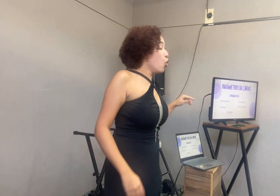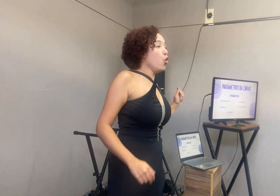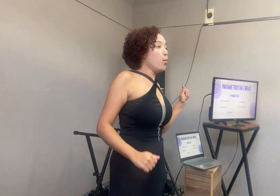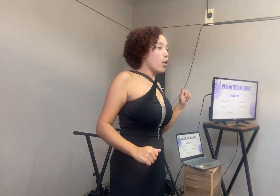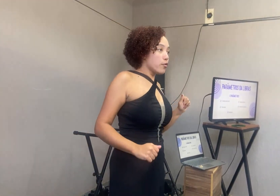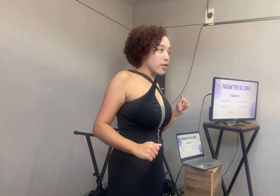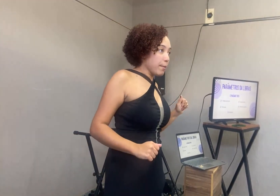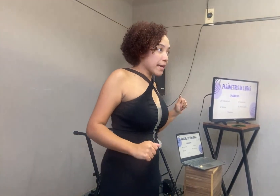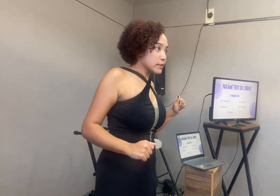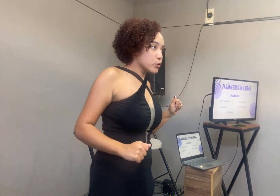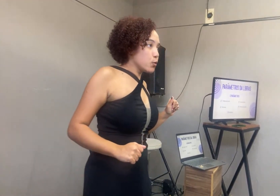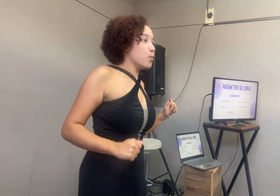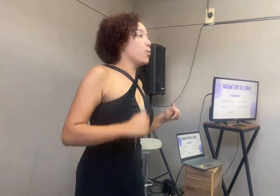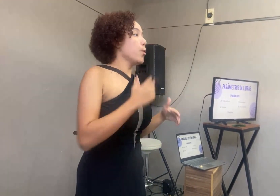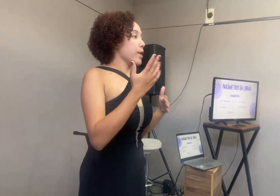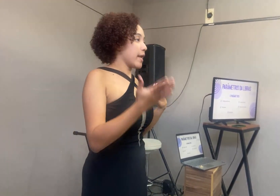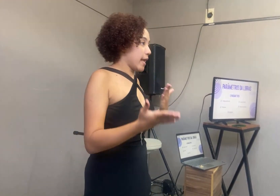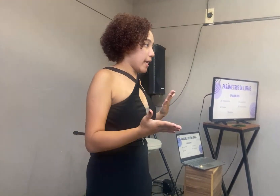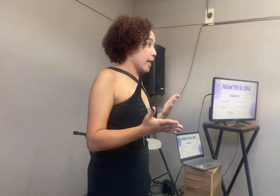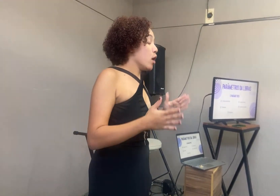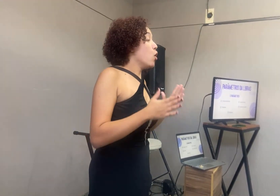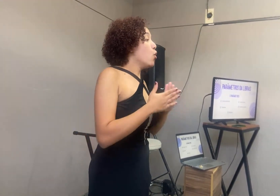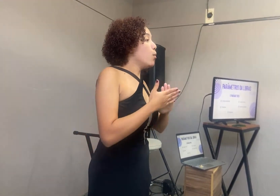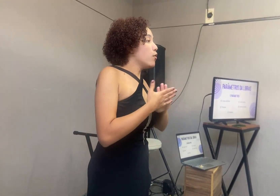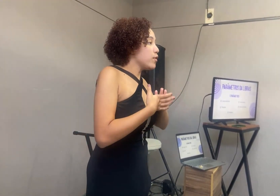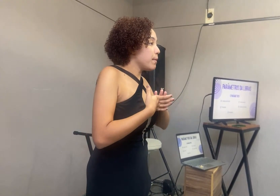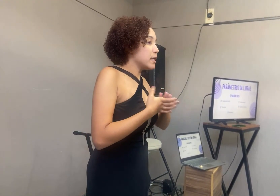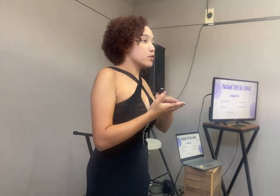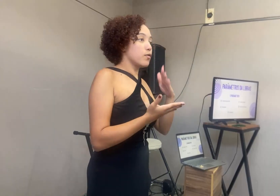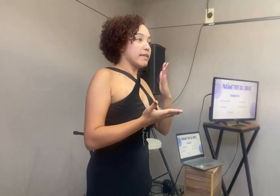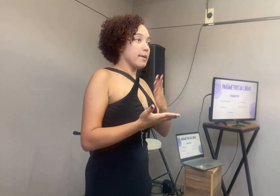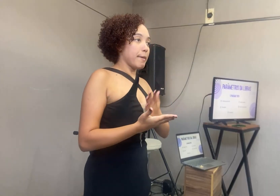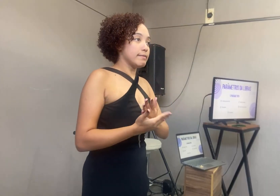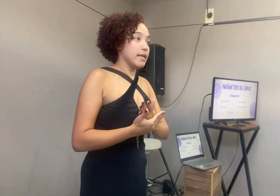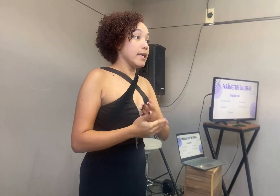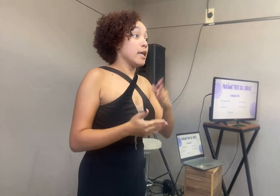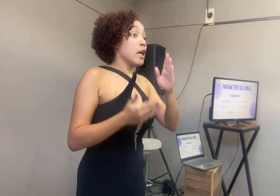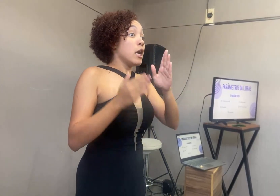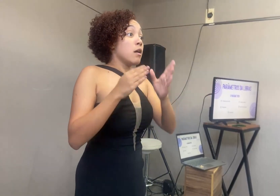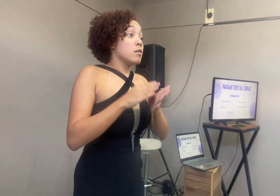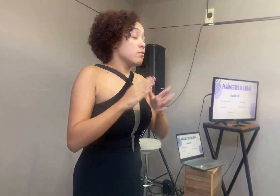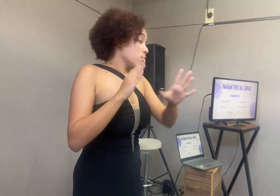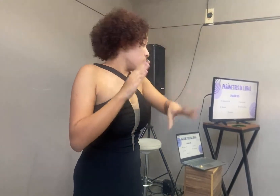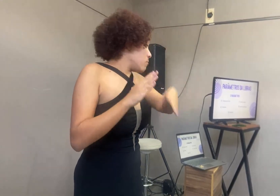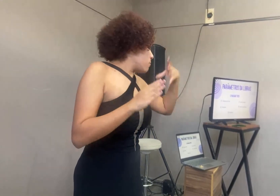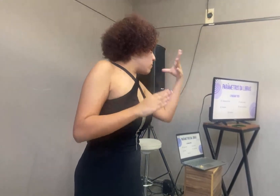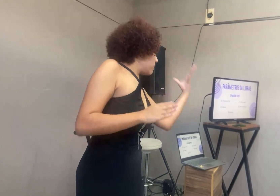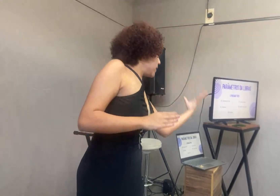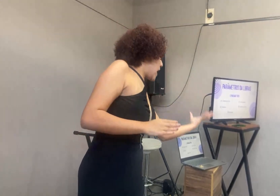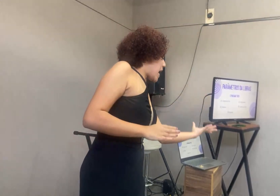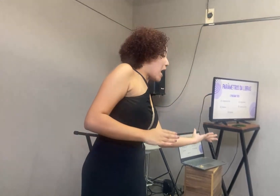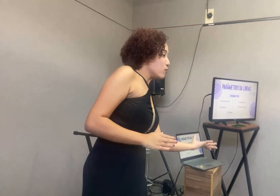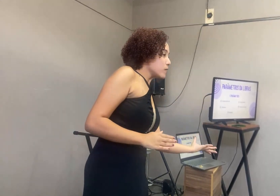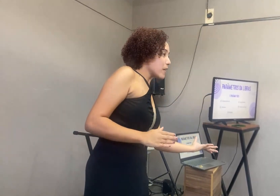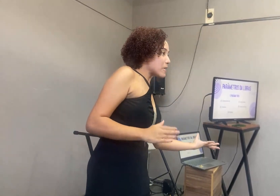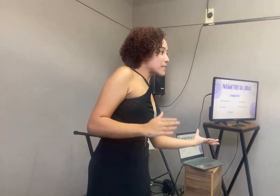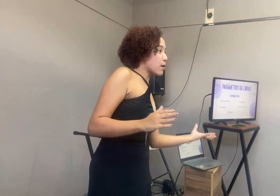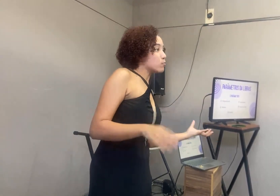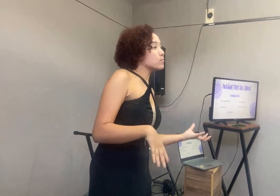o movimento, porque o movimento vai depender da alteração